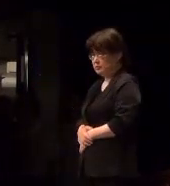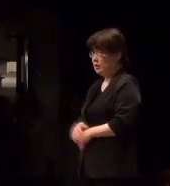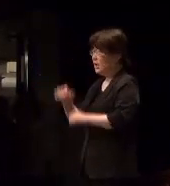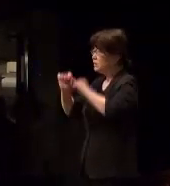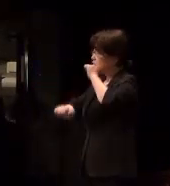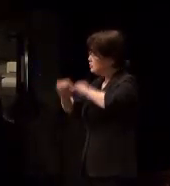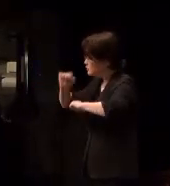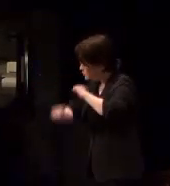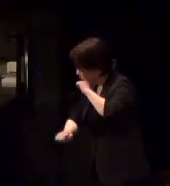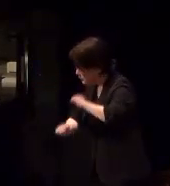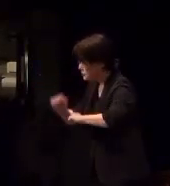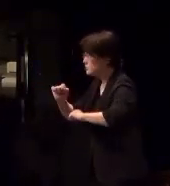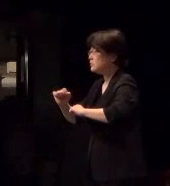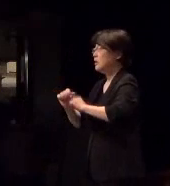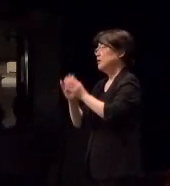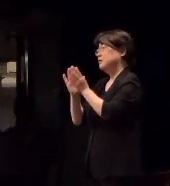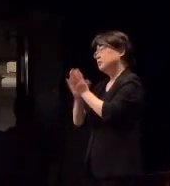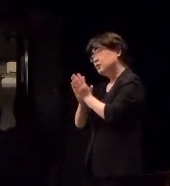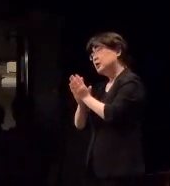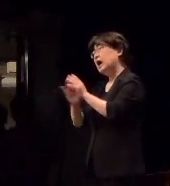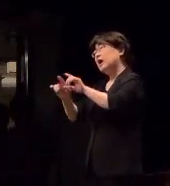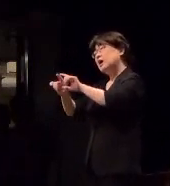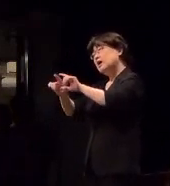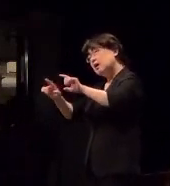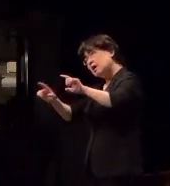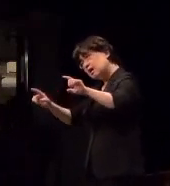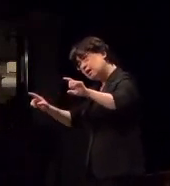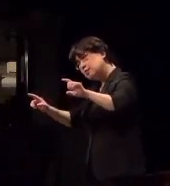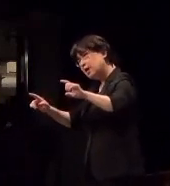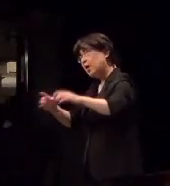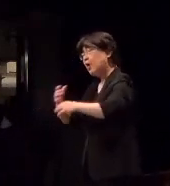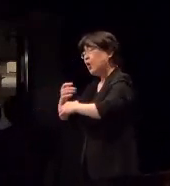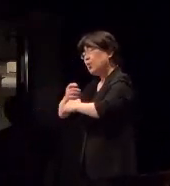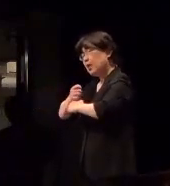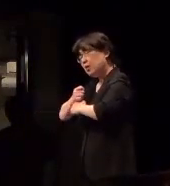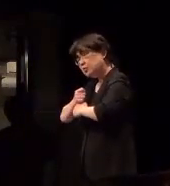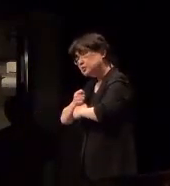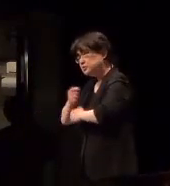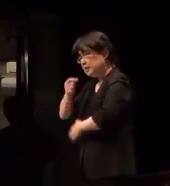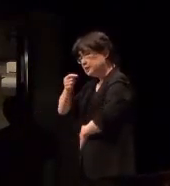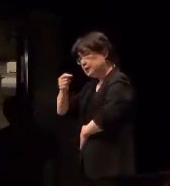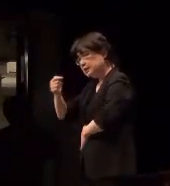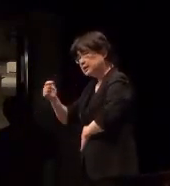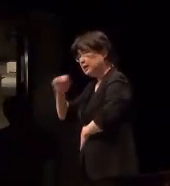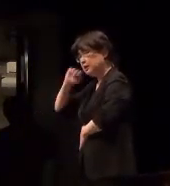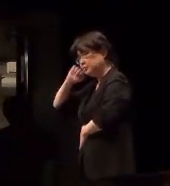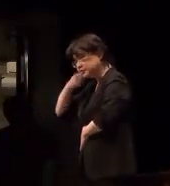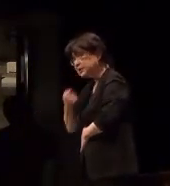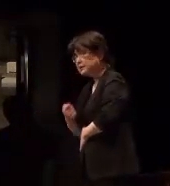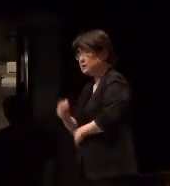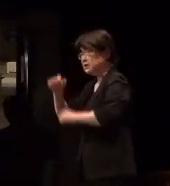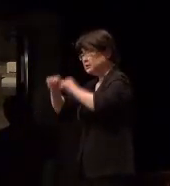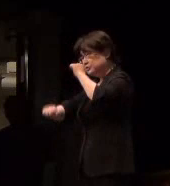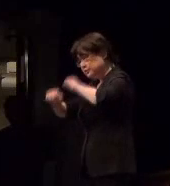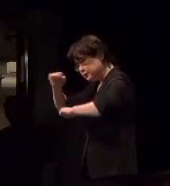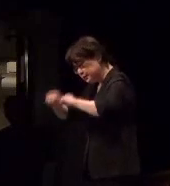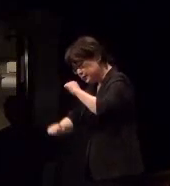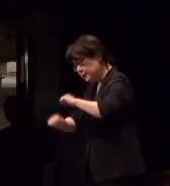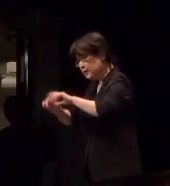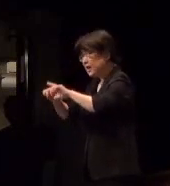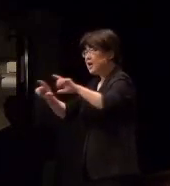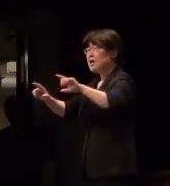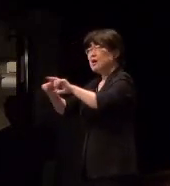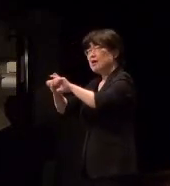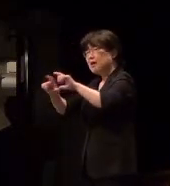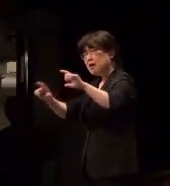自由とか平和とかを守るということは大変難しい、自由や平和を作っていくことも大変難しい